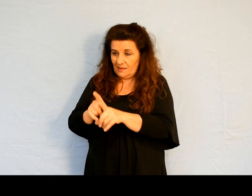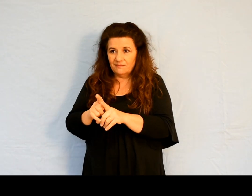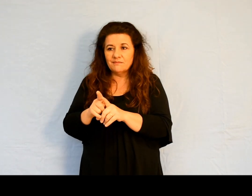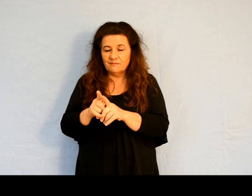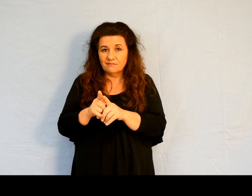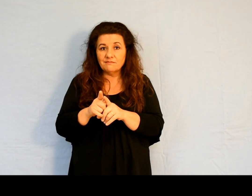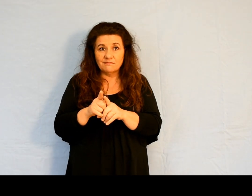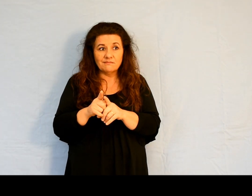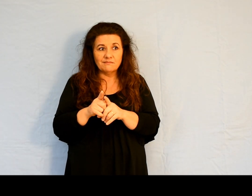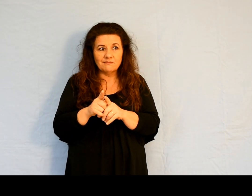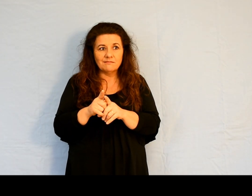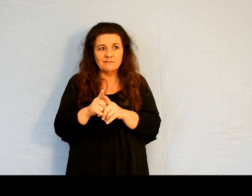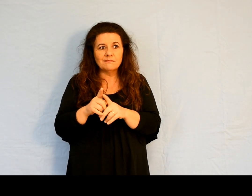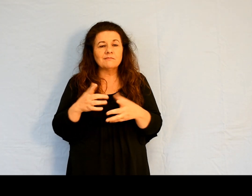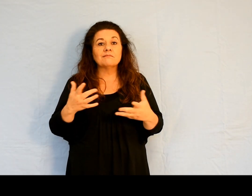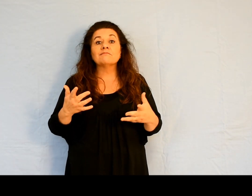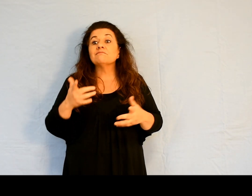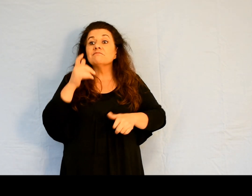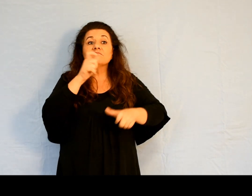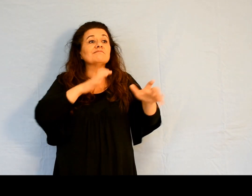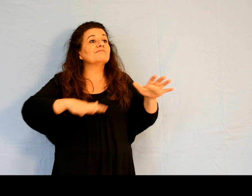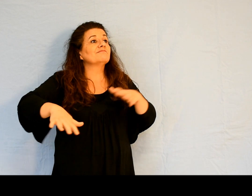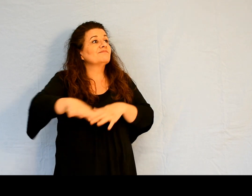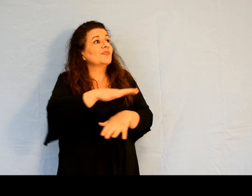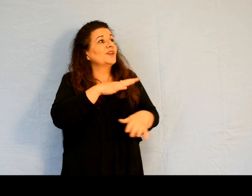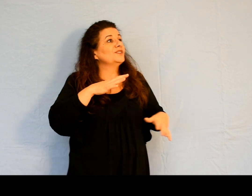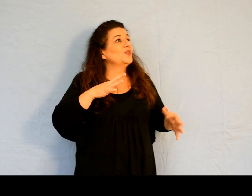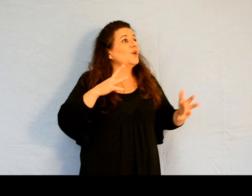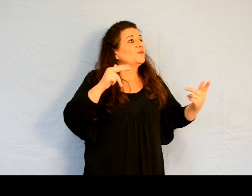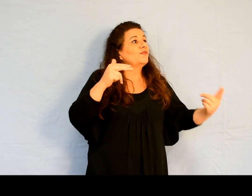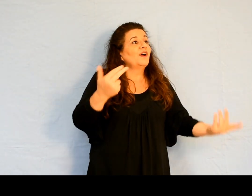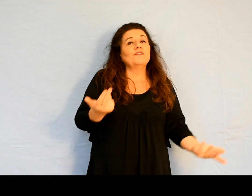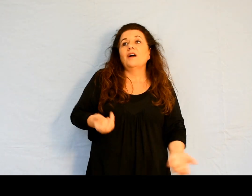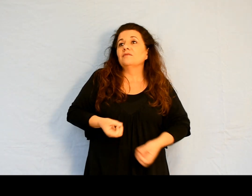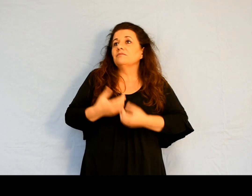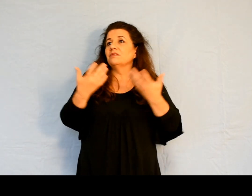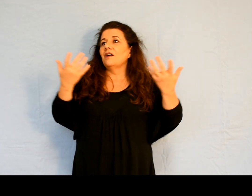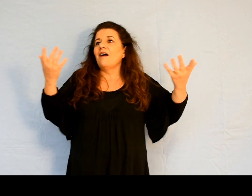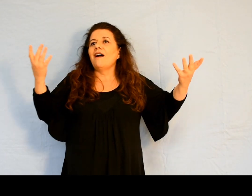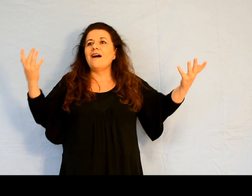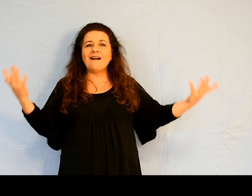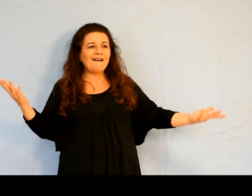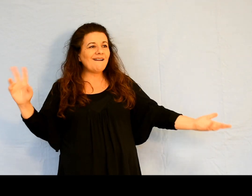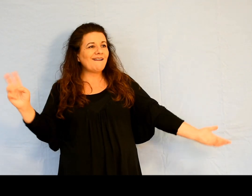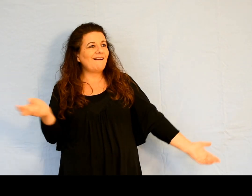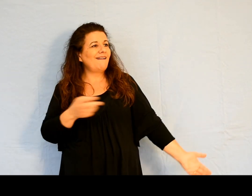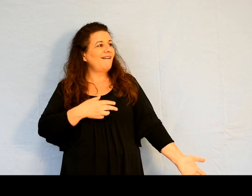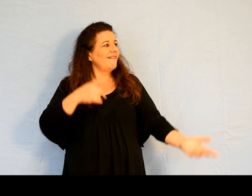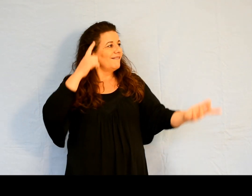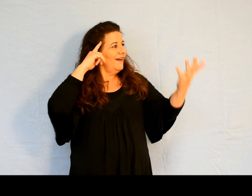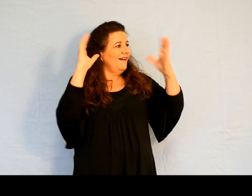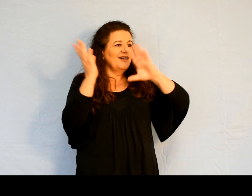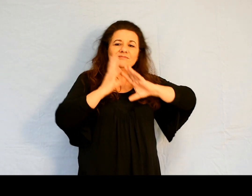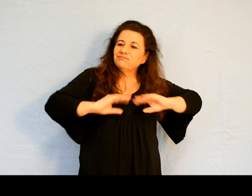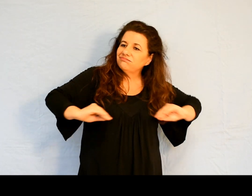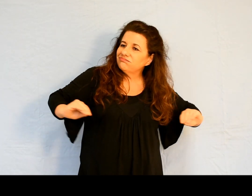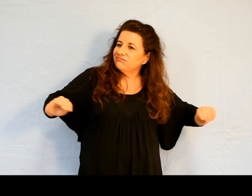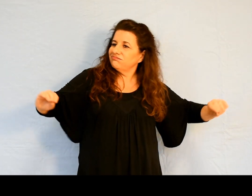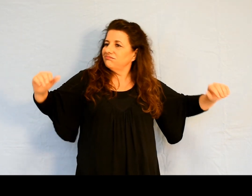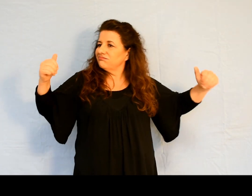Quand les gens diront « Quelle paix, quelle tranquillité !» c'est alors que tout à